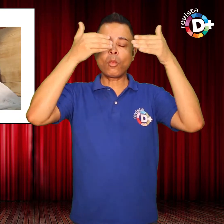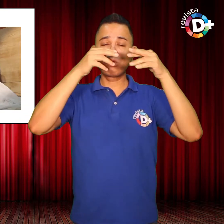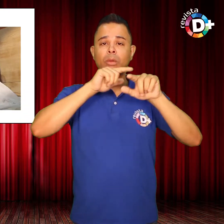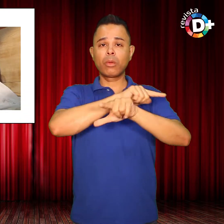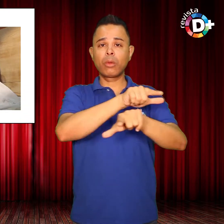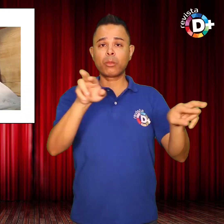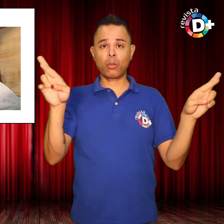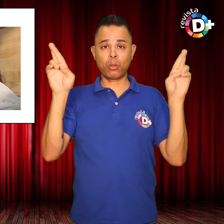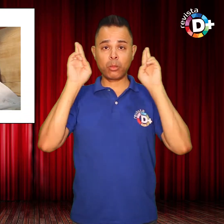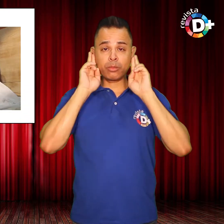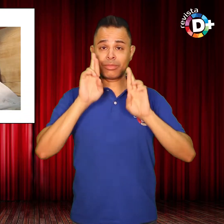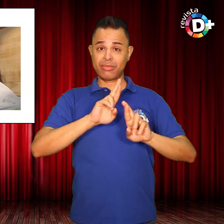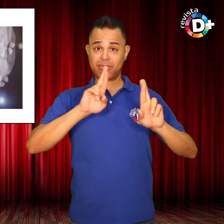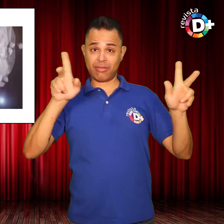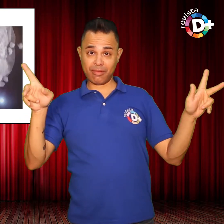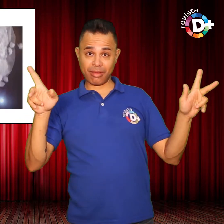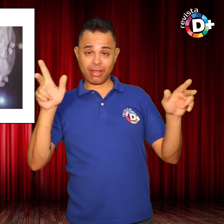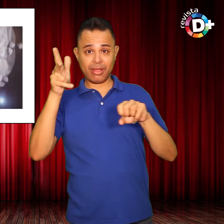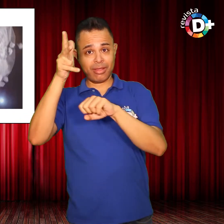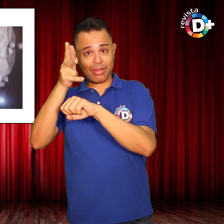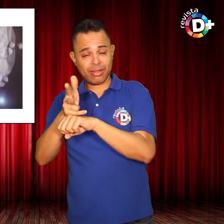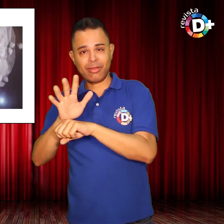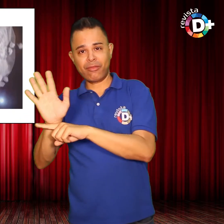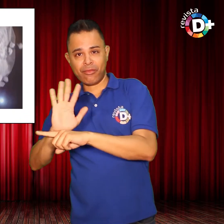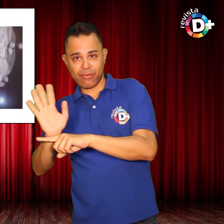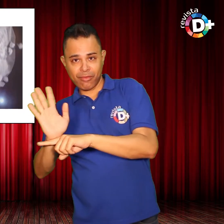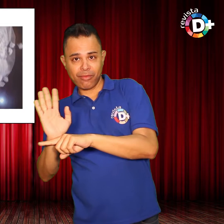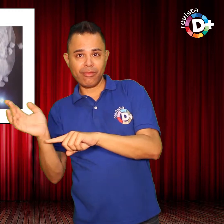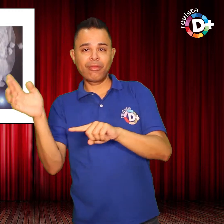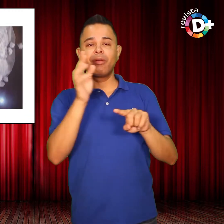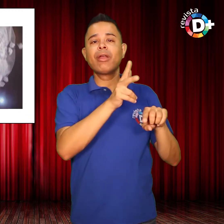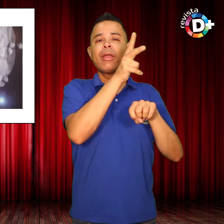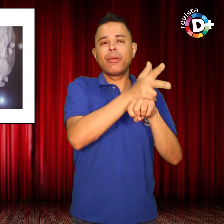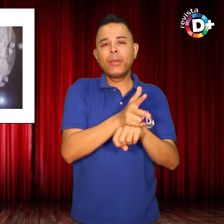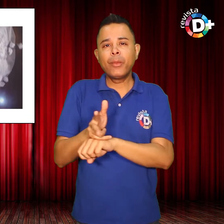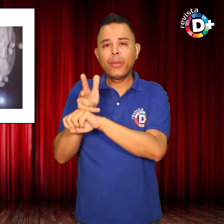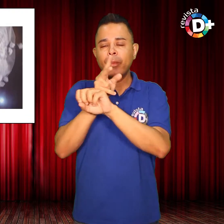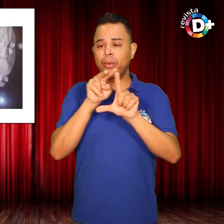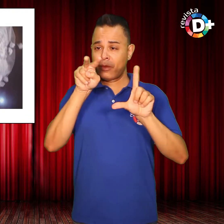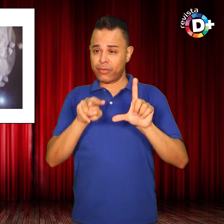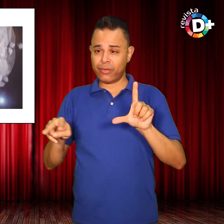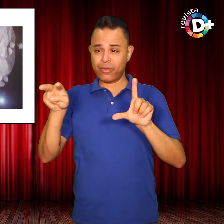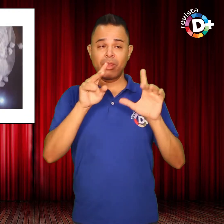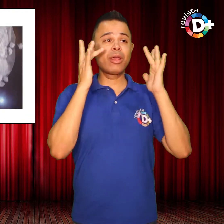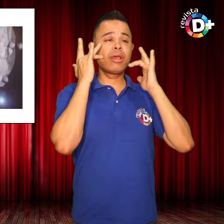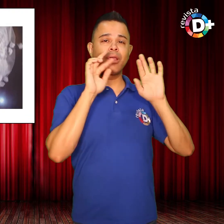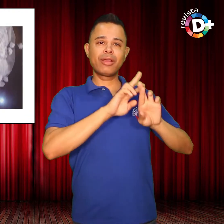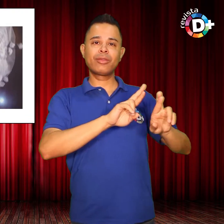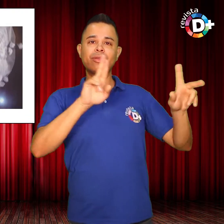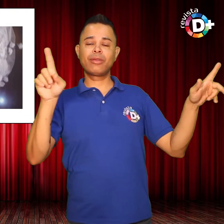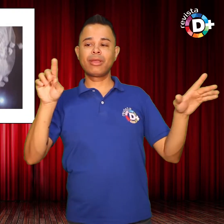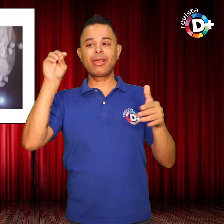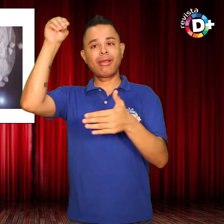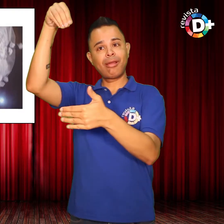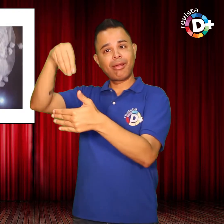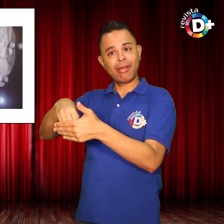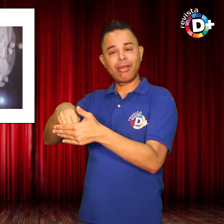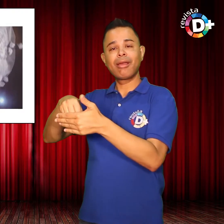a diferença do documentário para a peça teatral é que no conteúdo audiovisual a participação de